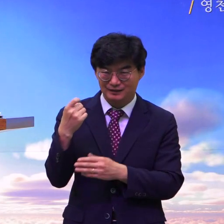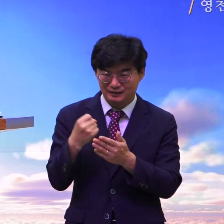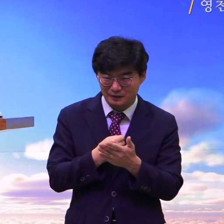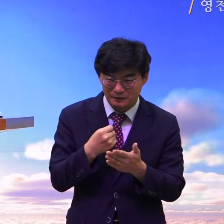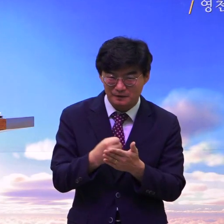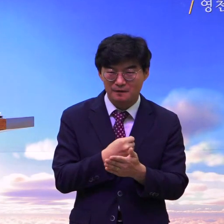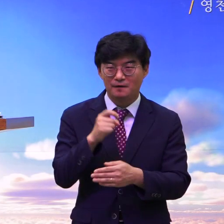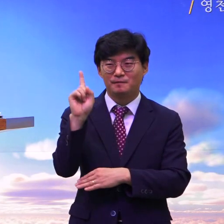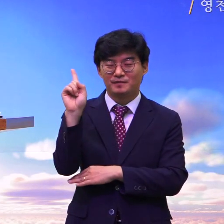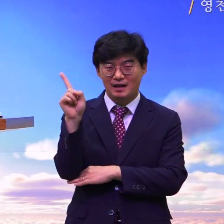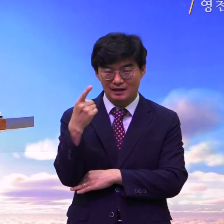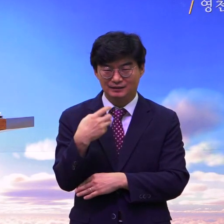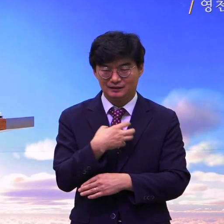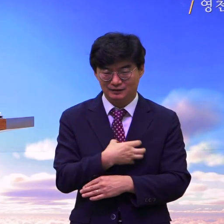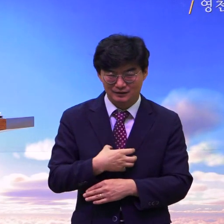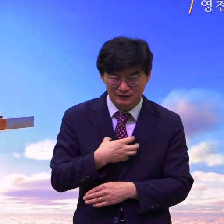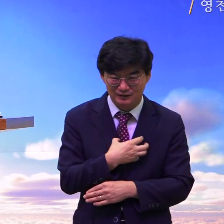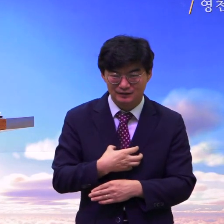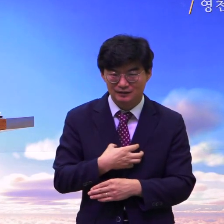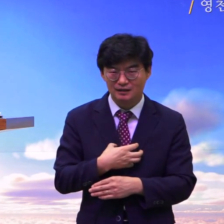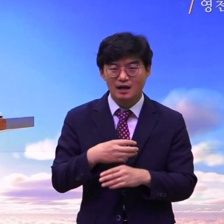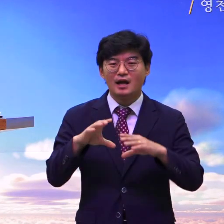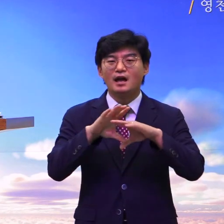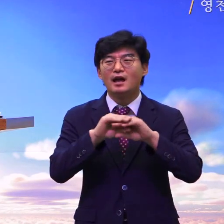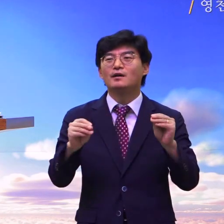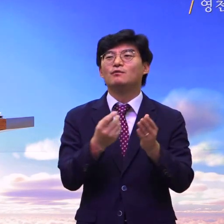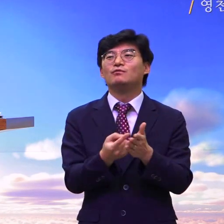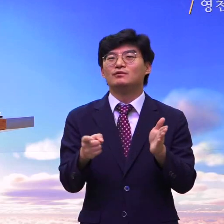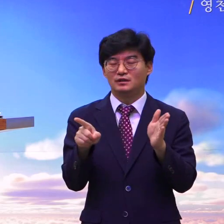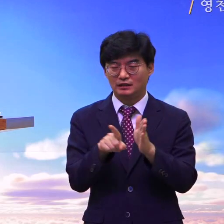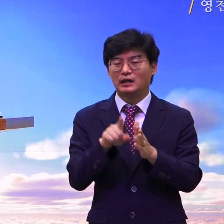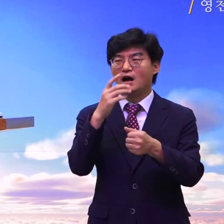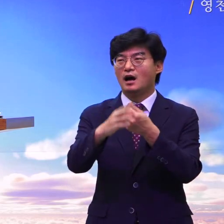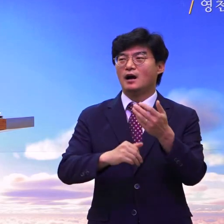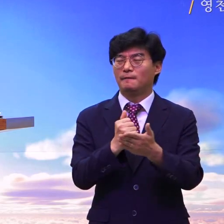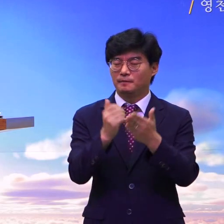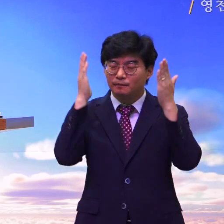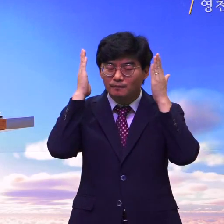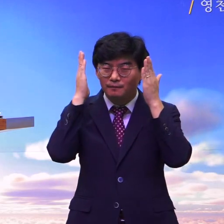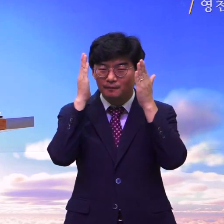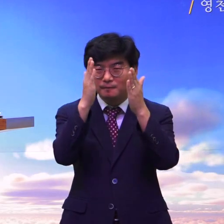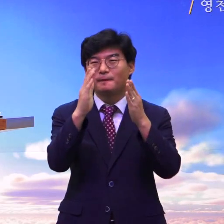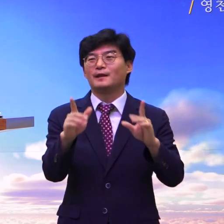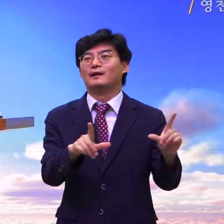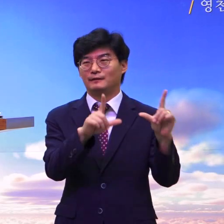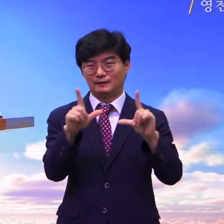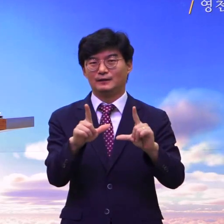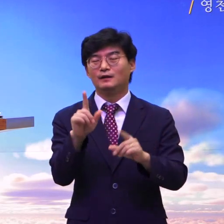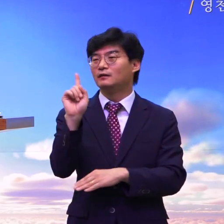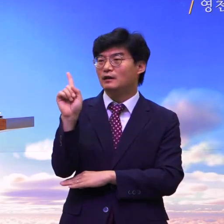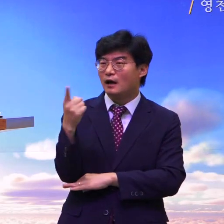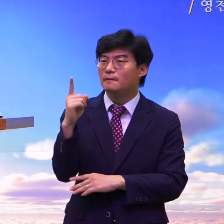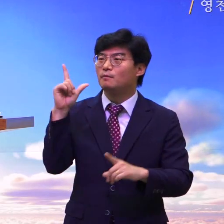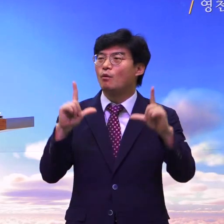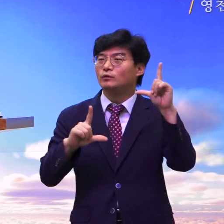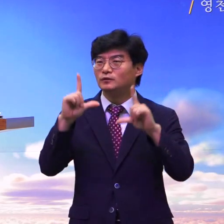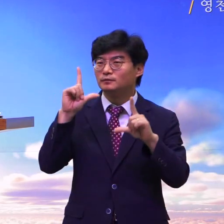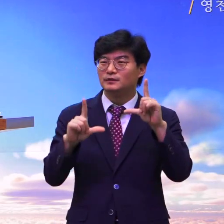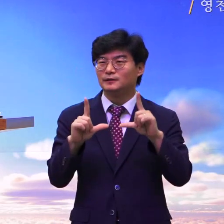것입니다. 하나님의 백성은 하나님께 대해서 이런 갈급함으로 살아야 한다는 것입니다. 하나님께